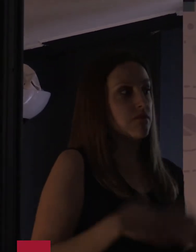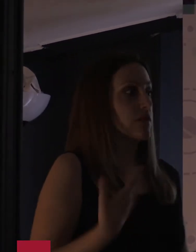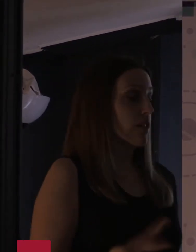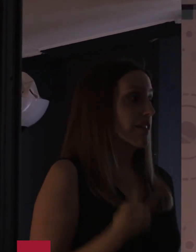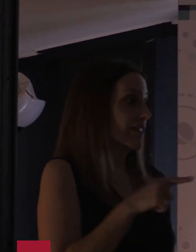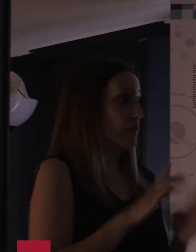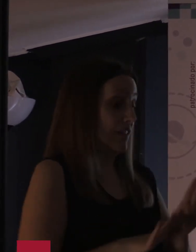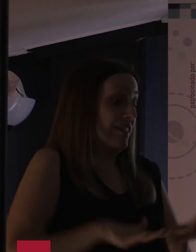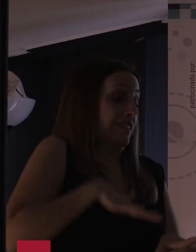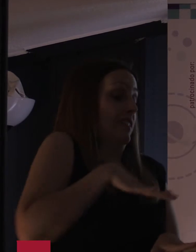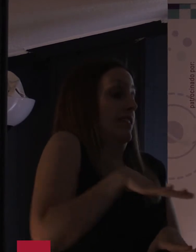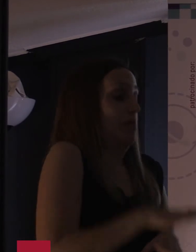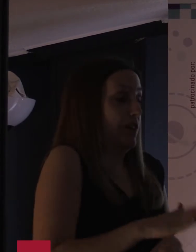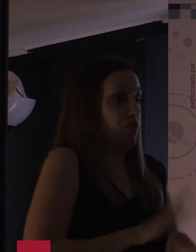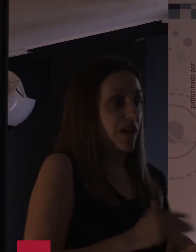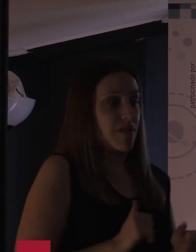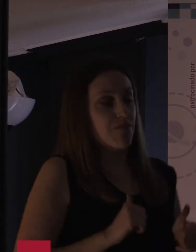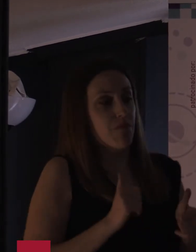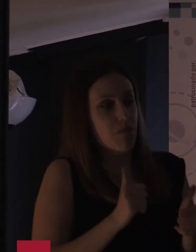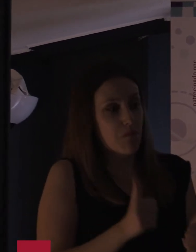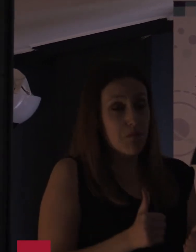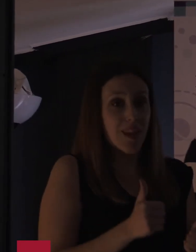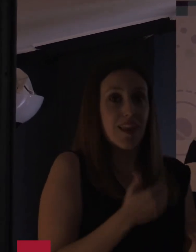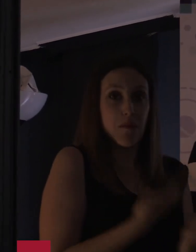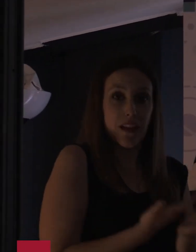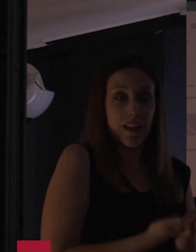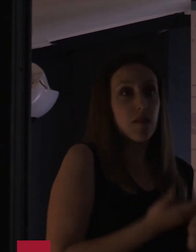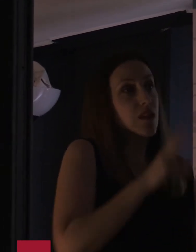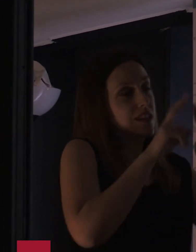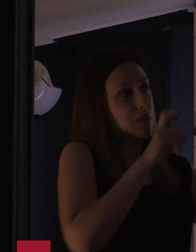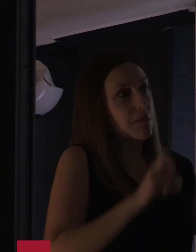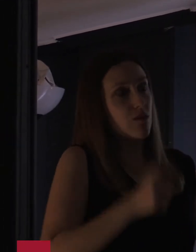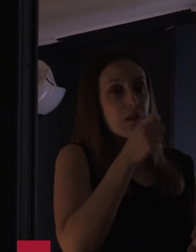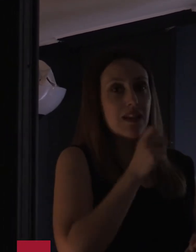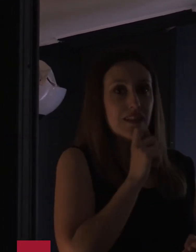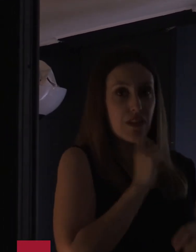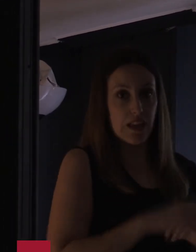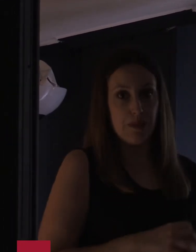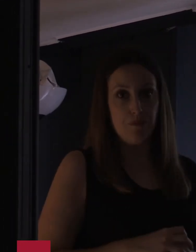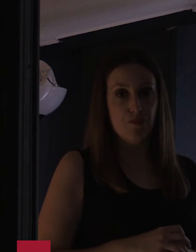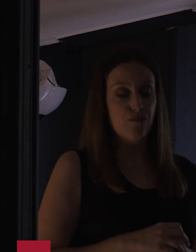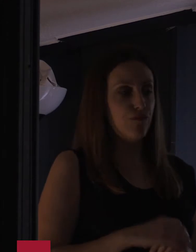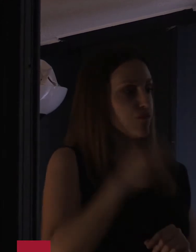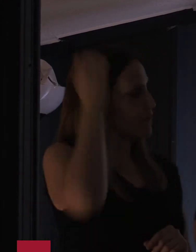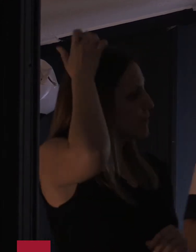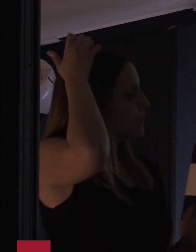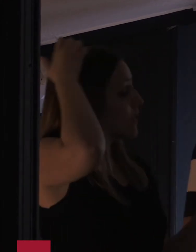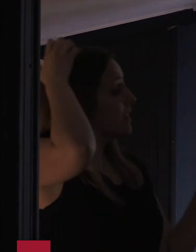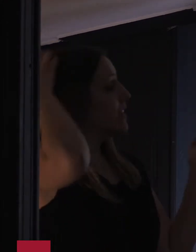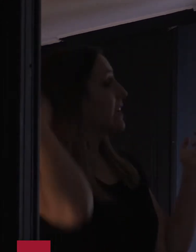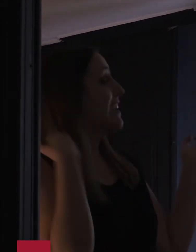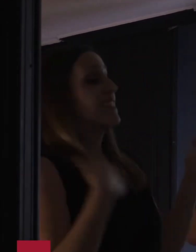estamos en ese paso de empezar a plantearnos experimentos pues un poco más complicados. Esta es la historia.